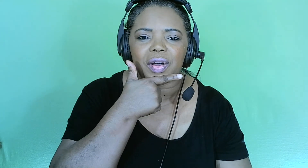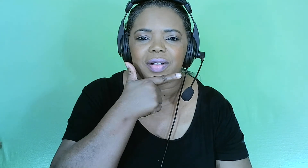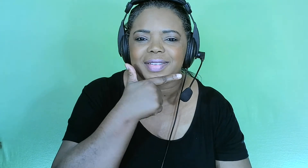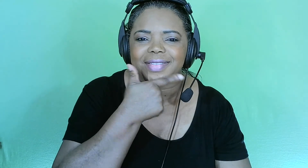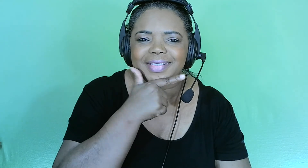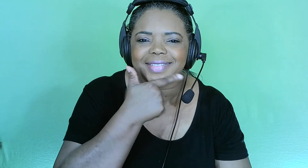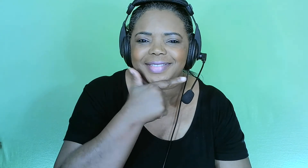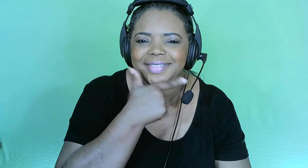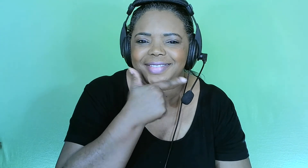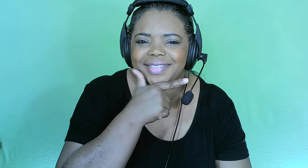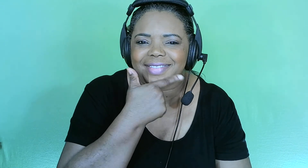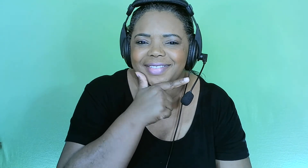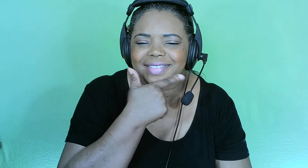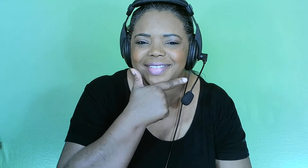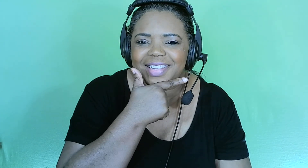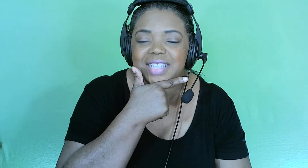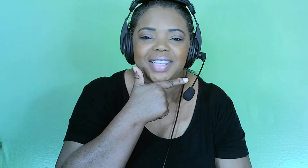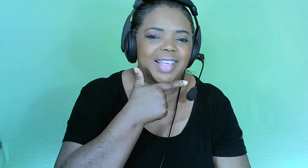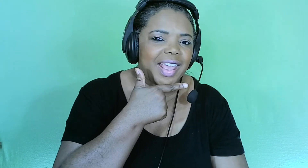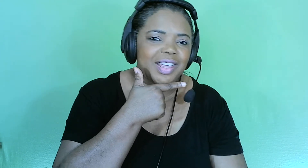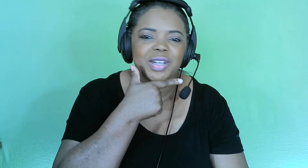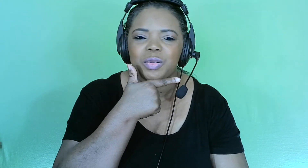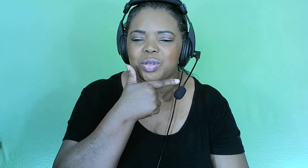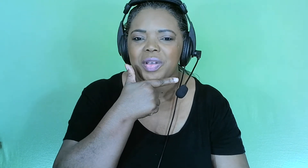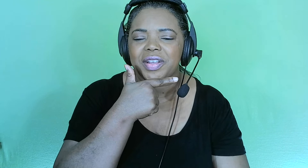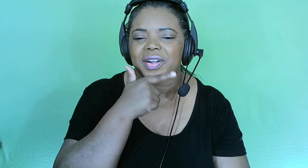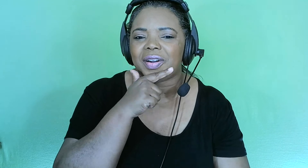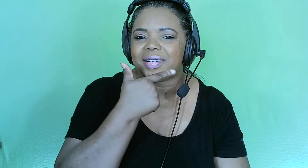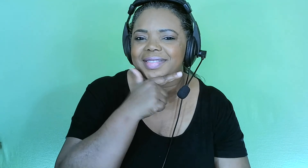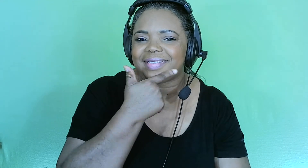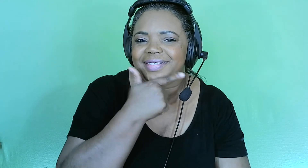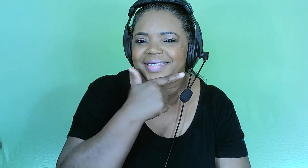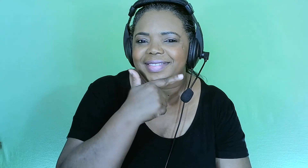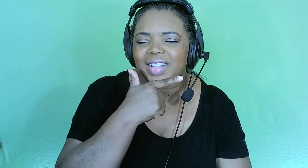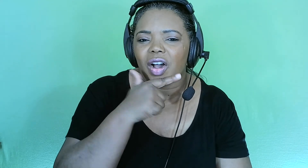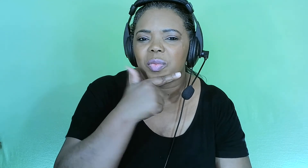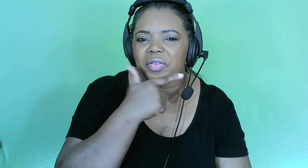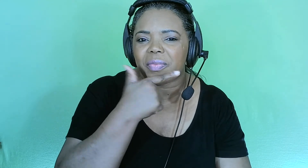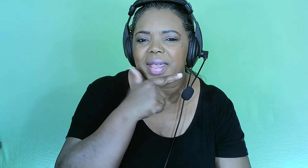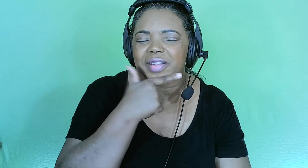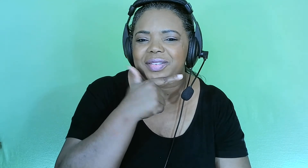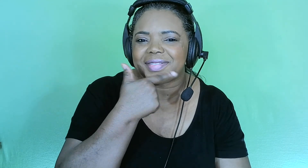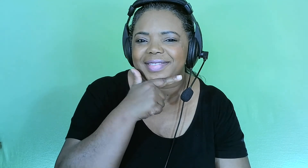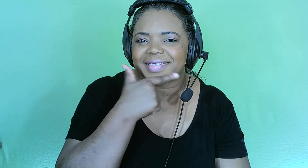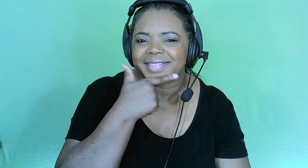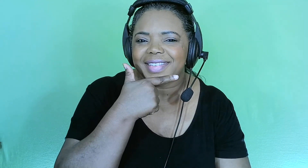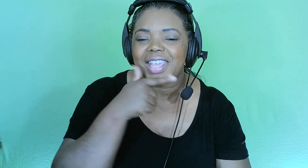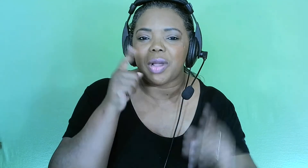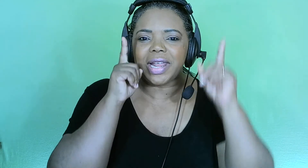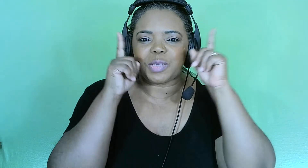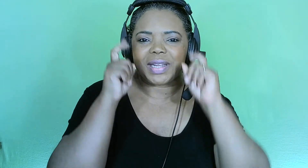ó. Isso aqui é rir ou sorrir, ó. Olha o movimento. E olha a